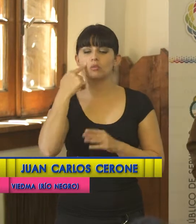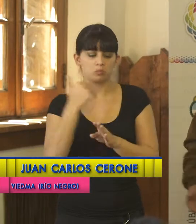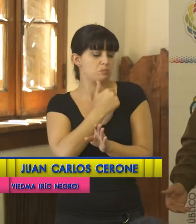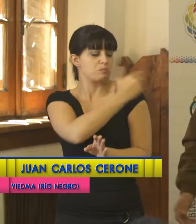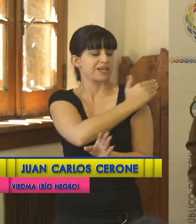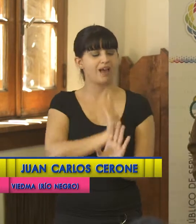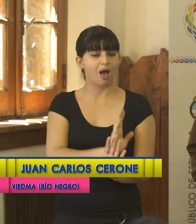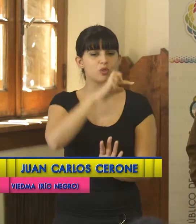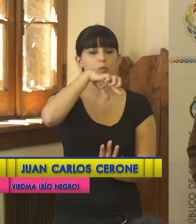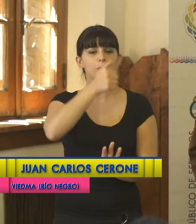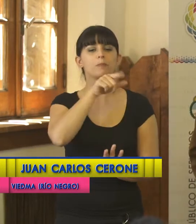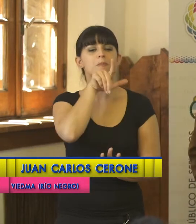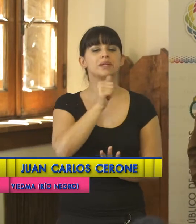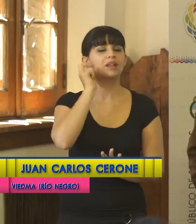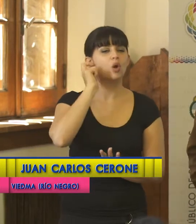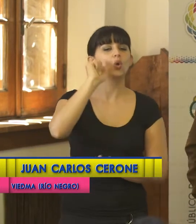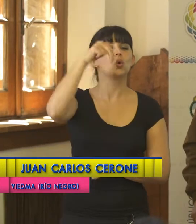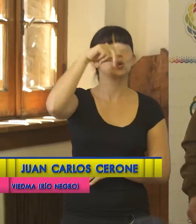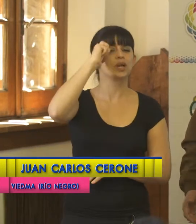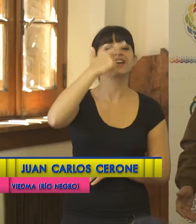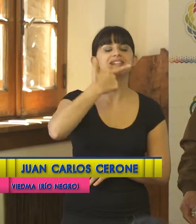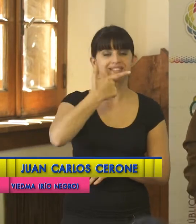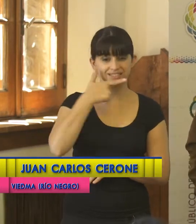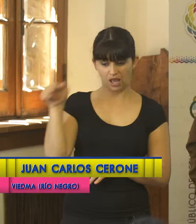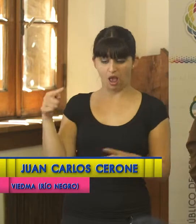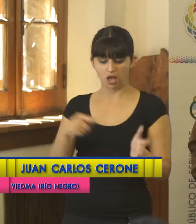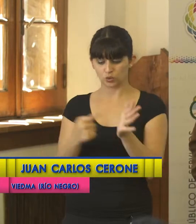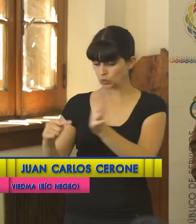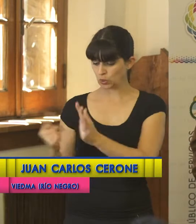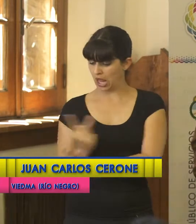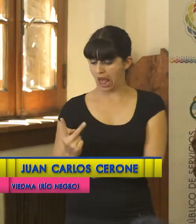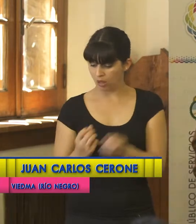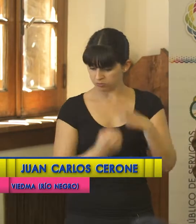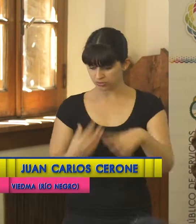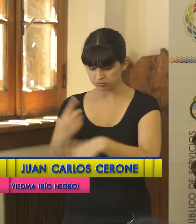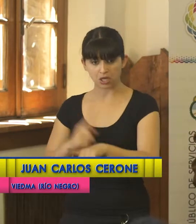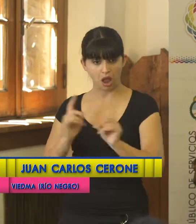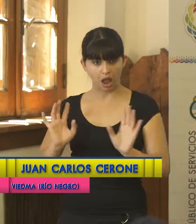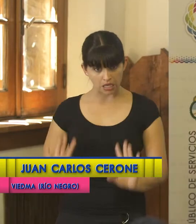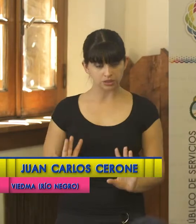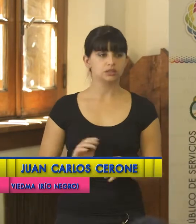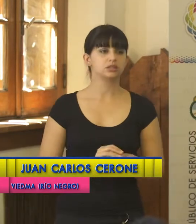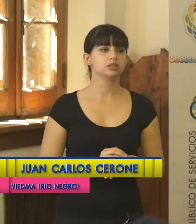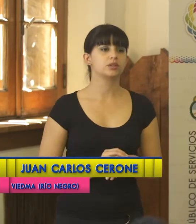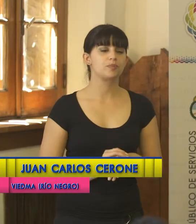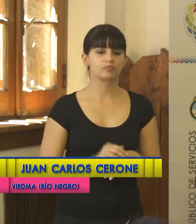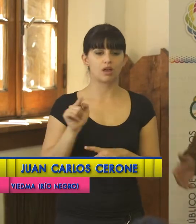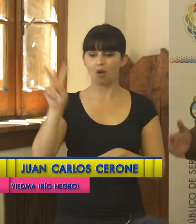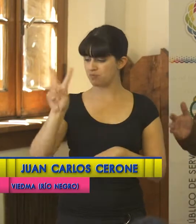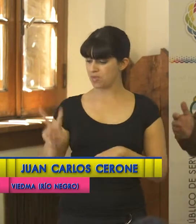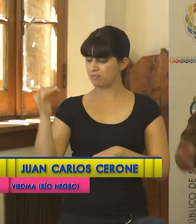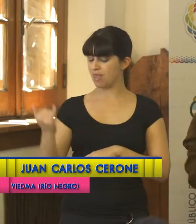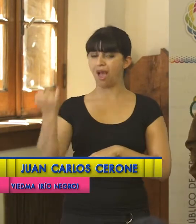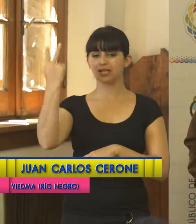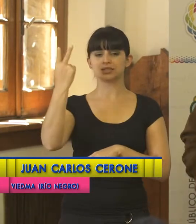patagones somos ciudades hermanas con la misma fecha de nacimiento así que somos mellizos y empieza contamos con 2 a m o